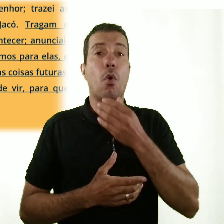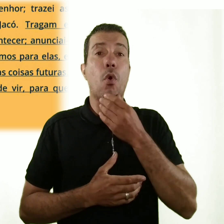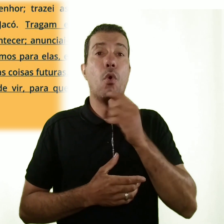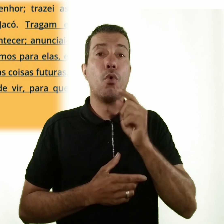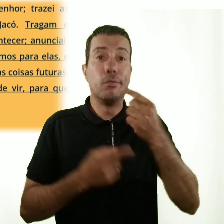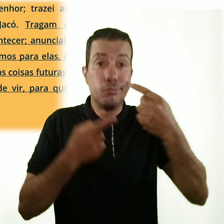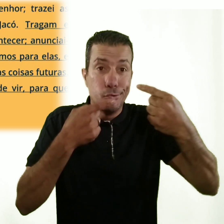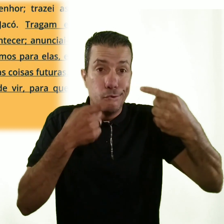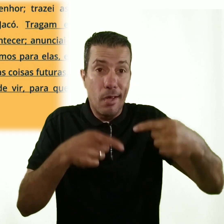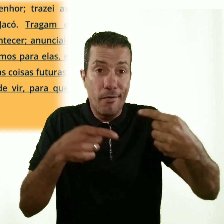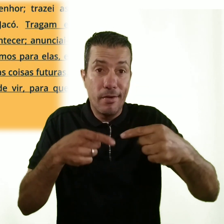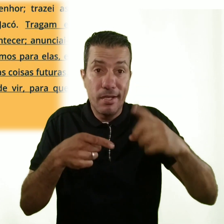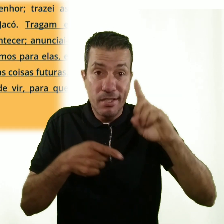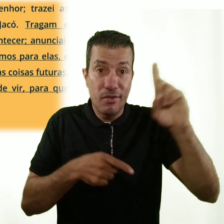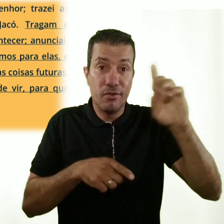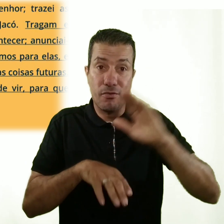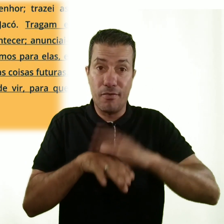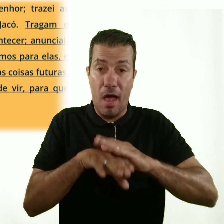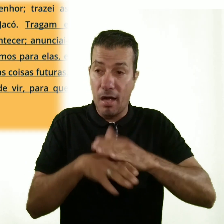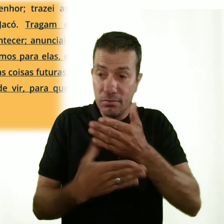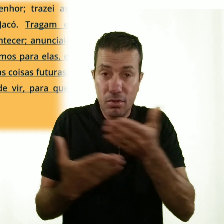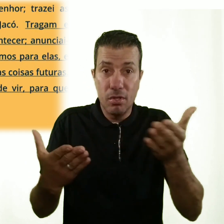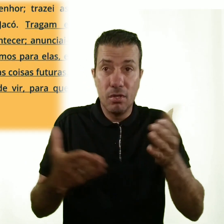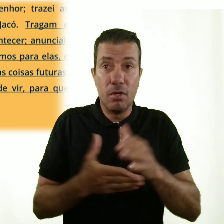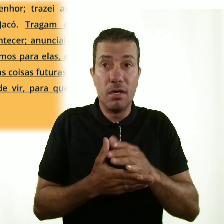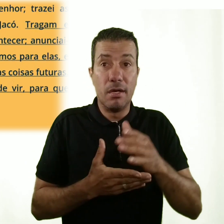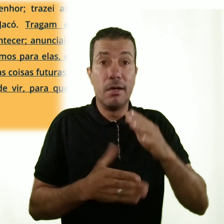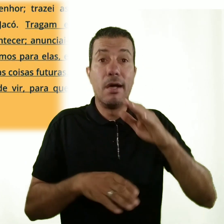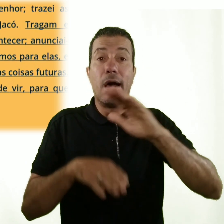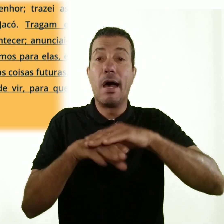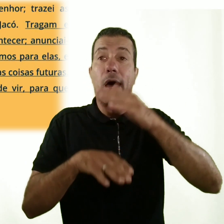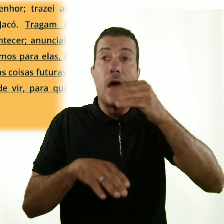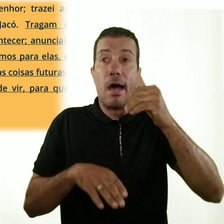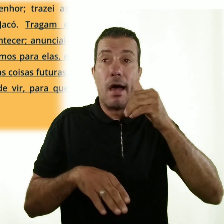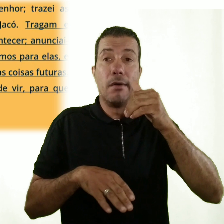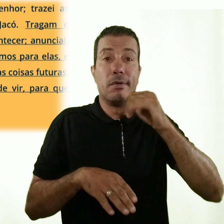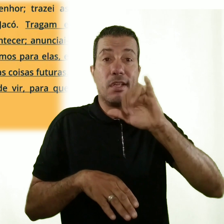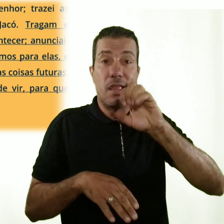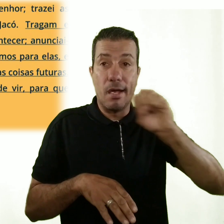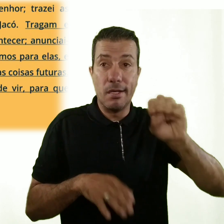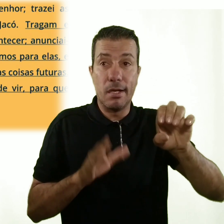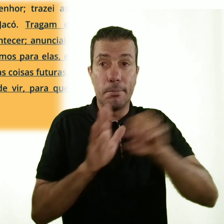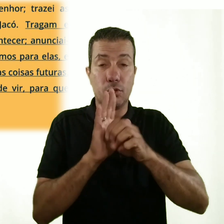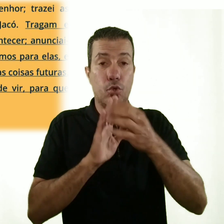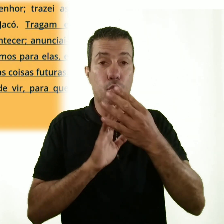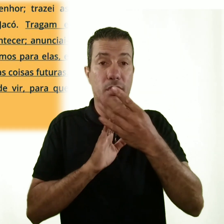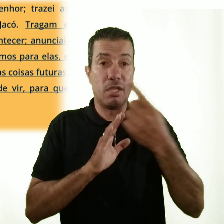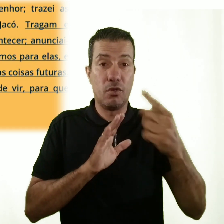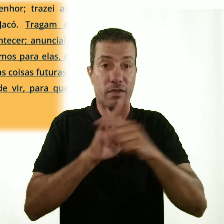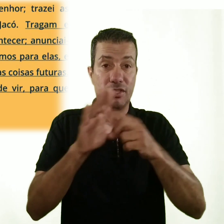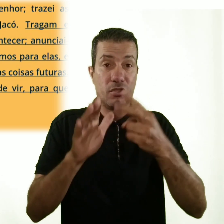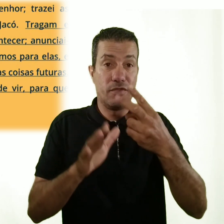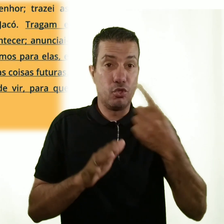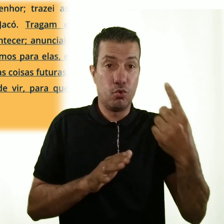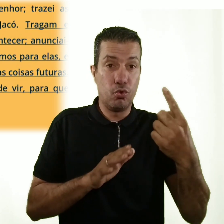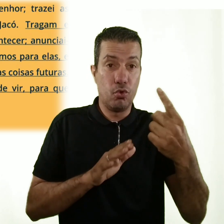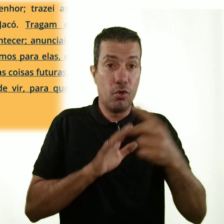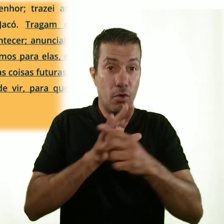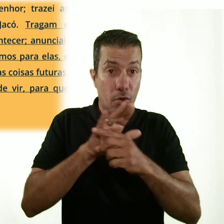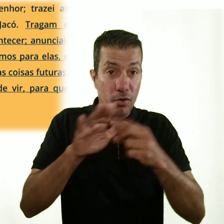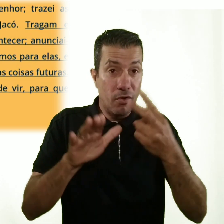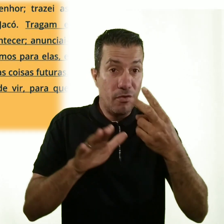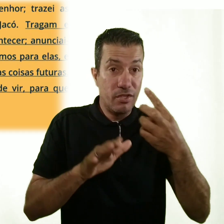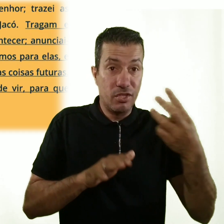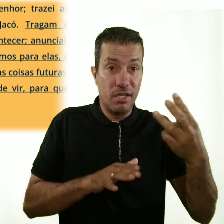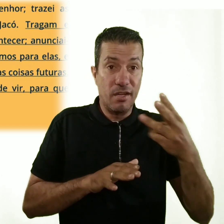Deus faz. Ele diz assim, tragam e anunciem-nos as coisas que hão de acontecer. Anunciai-nos as